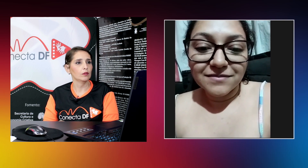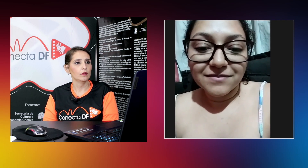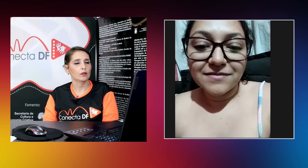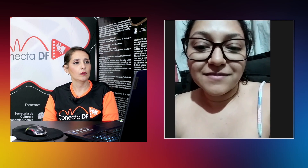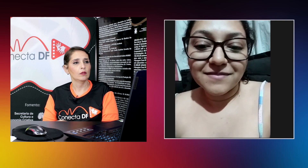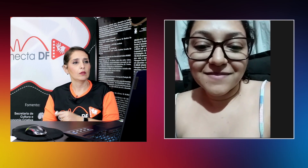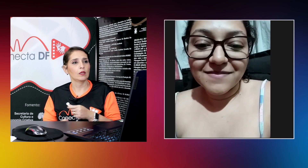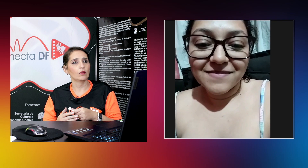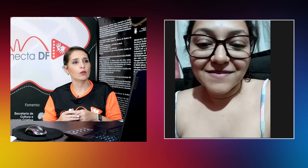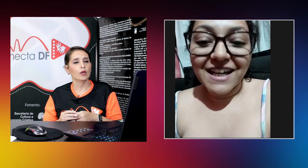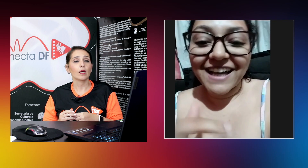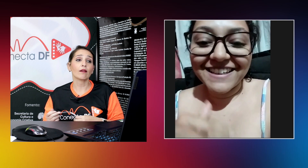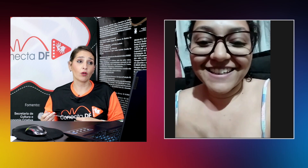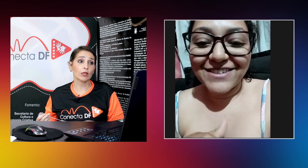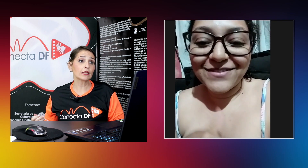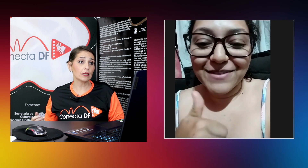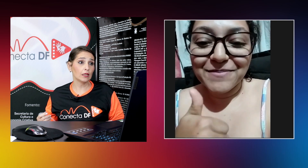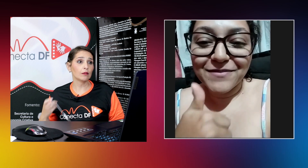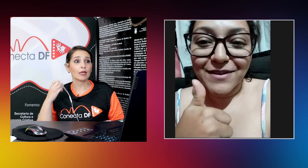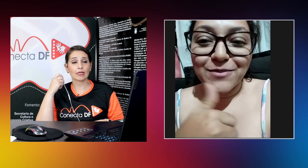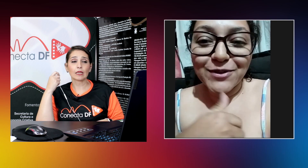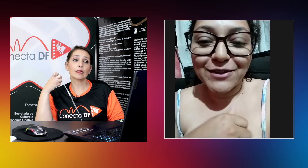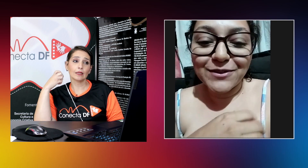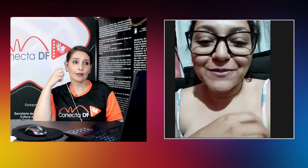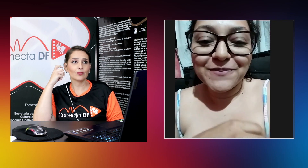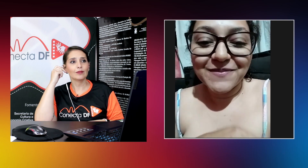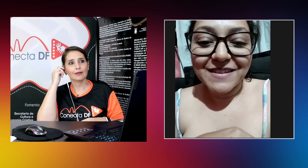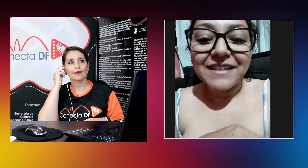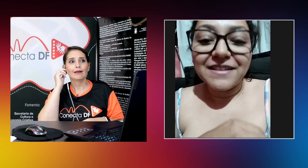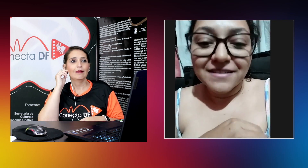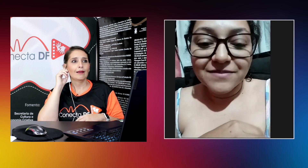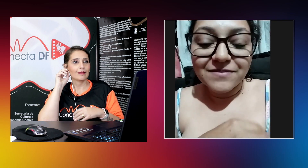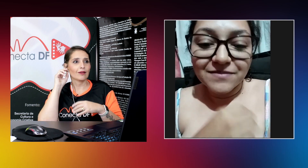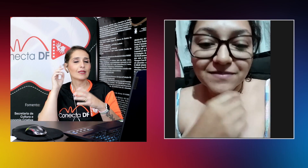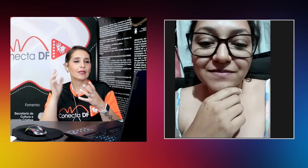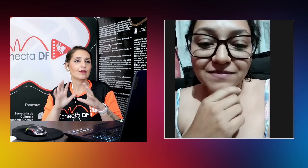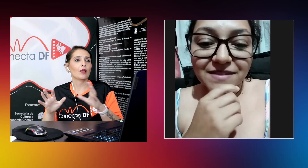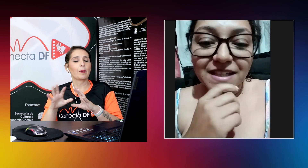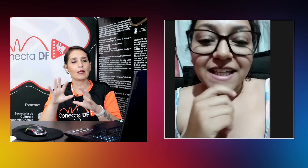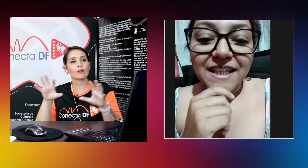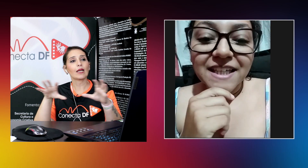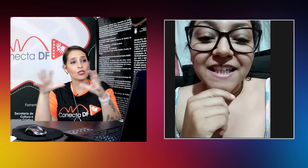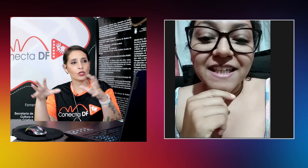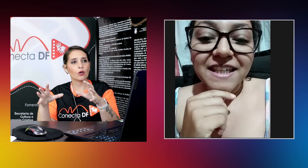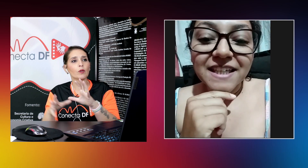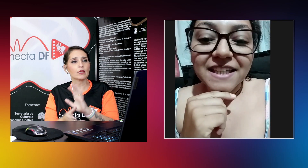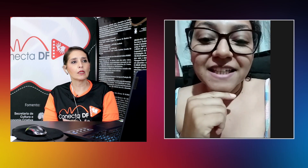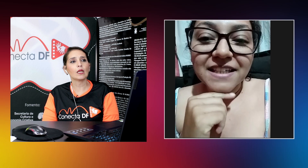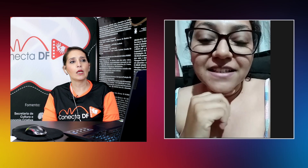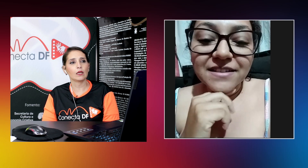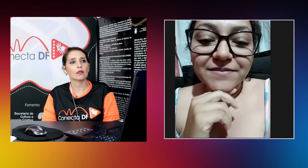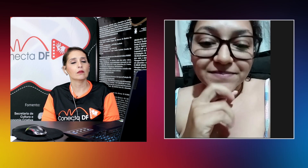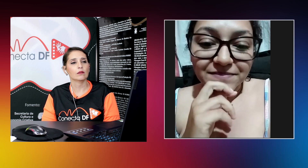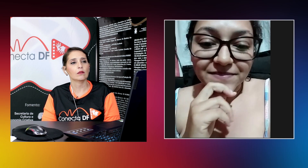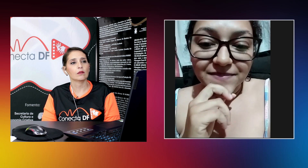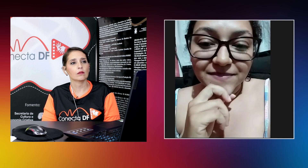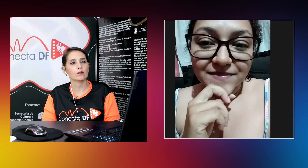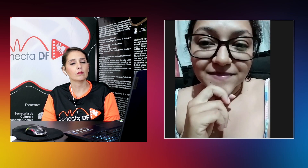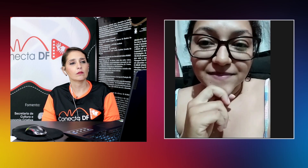exemplo. Entendeu? Aqui Graviola, vê sim, mas muito. ata não. Então, assim, dependendo da E, região, pode ser que